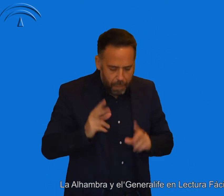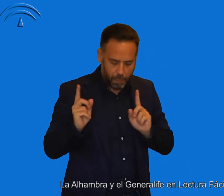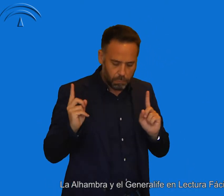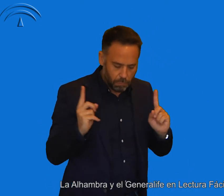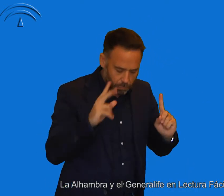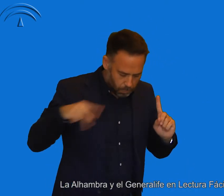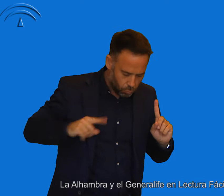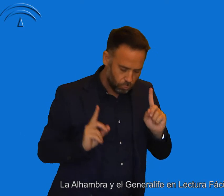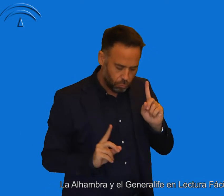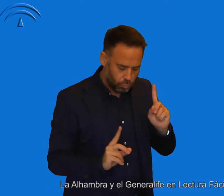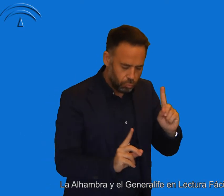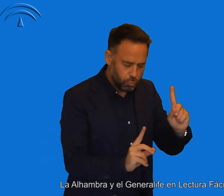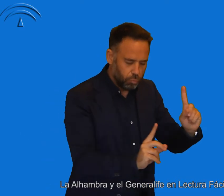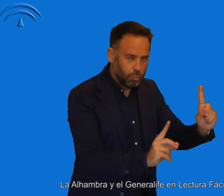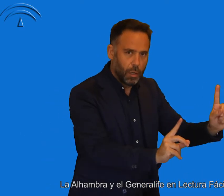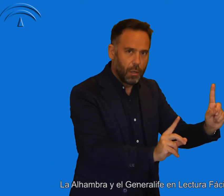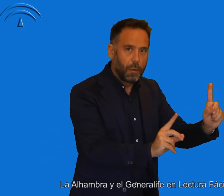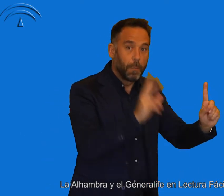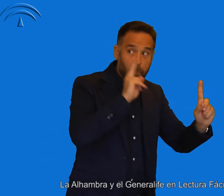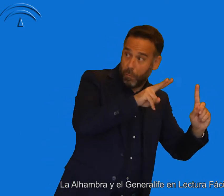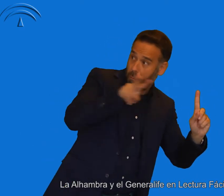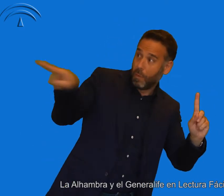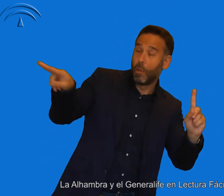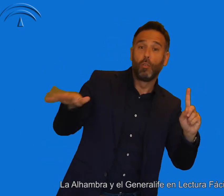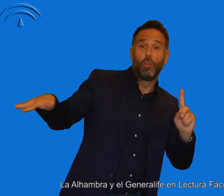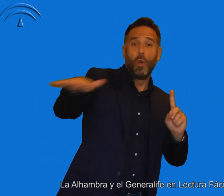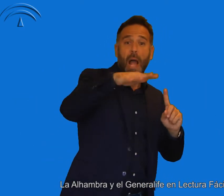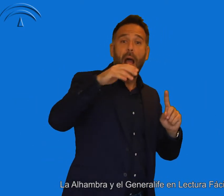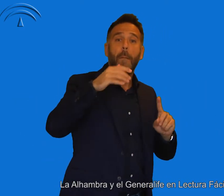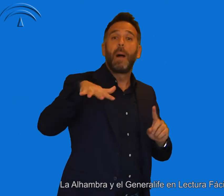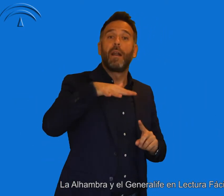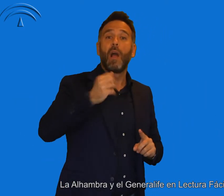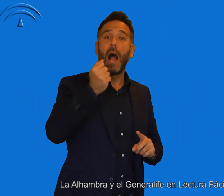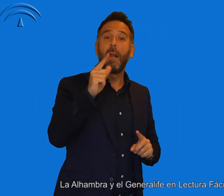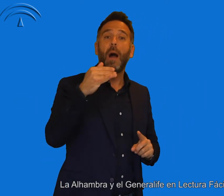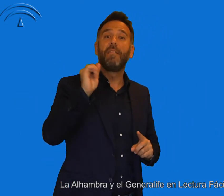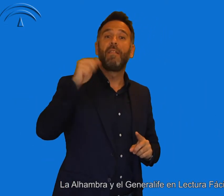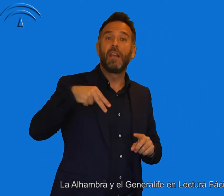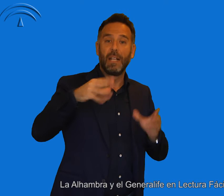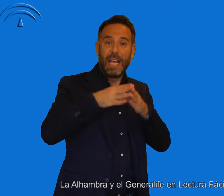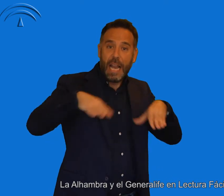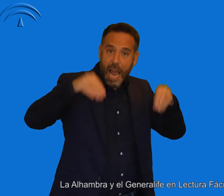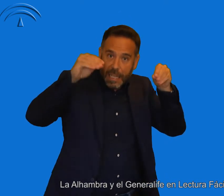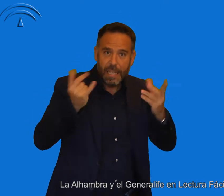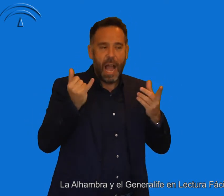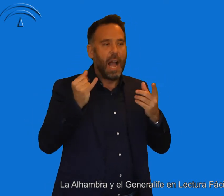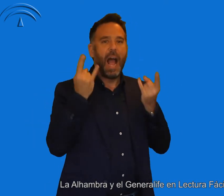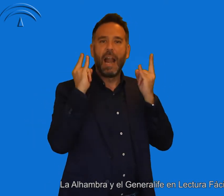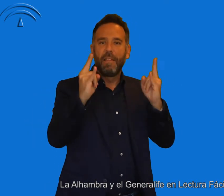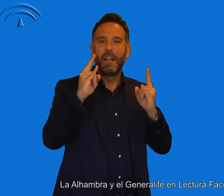soldados controlaban todos sus movimientos. Desde la torre se ve todo el barrio del Albaicín, las torres de la